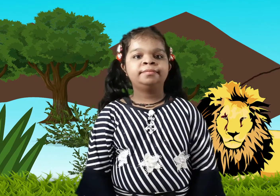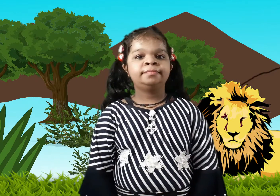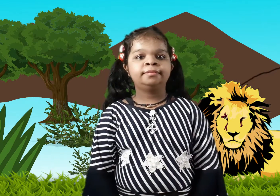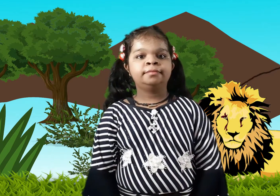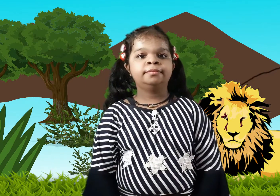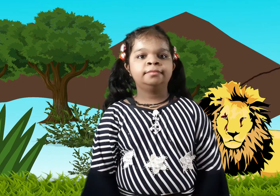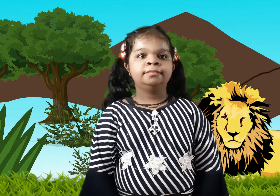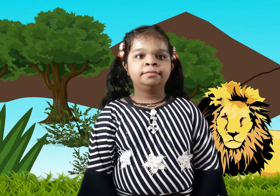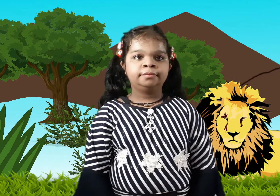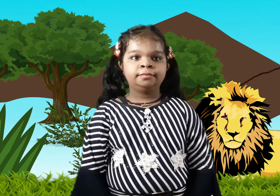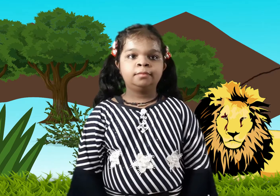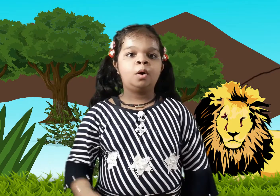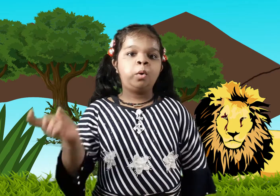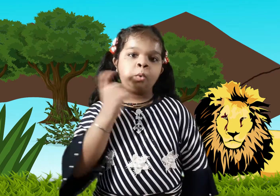लाल हो गया।